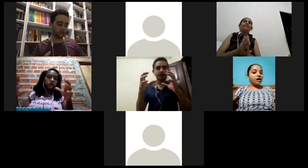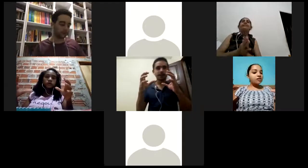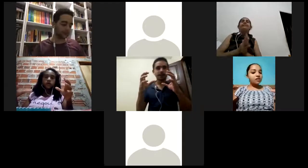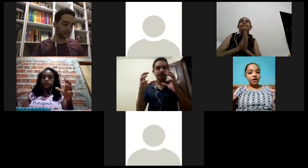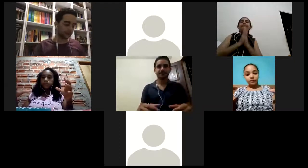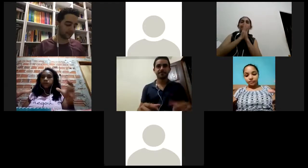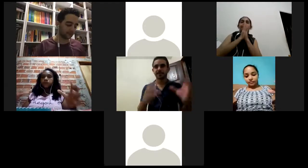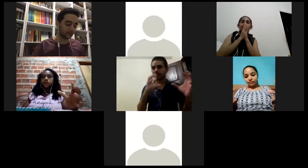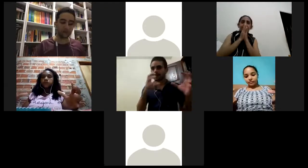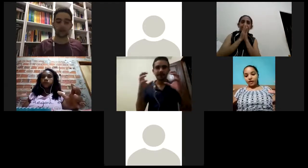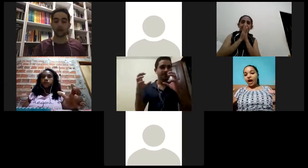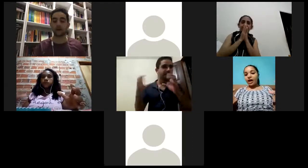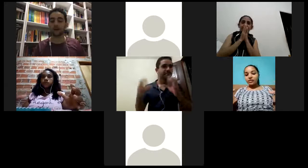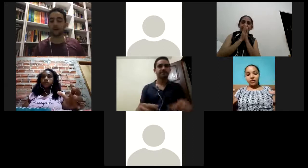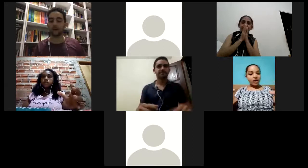Então, melancia.